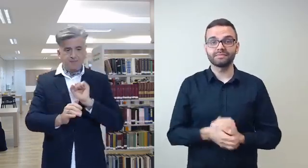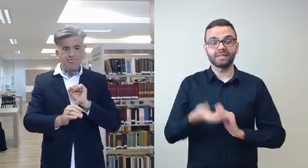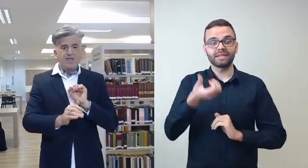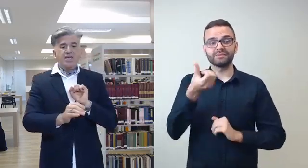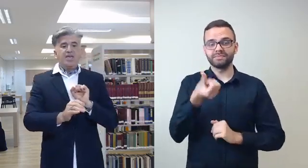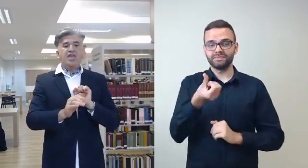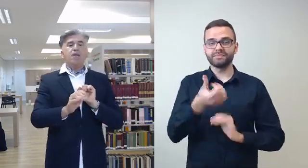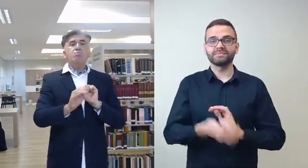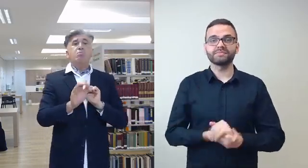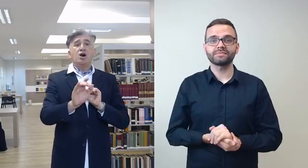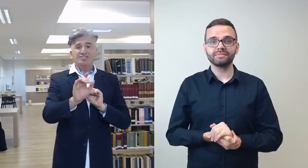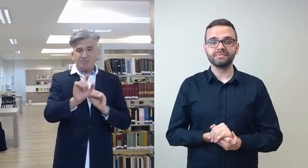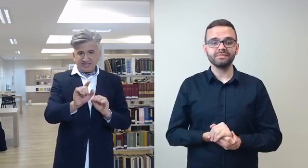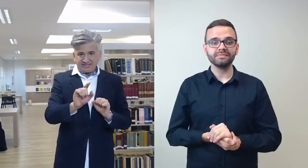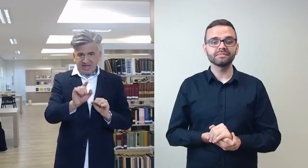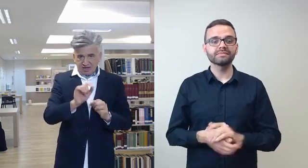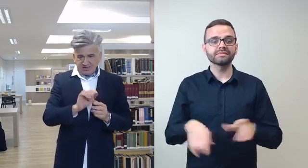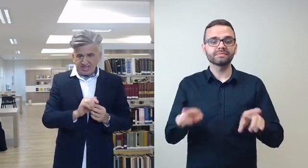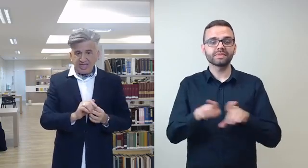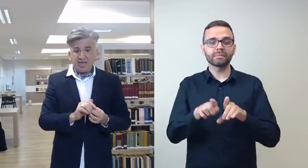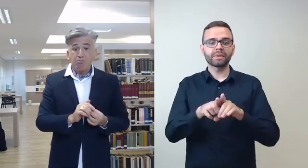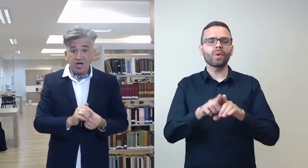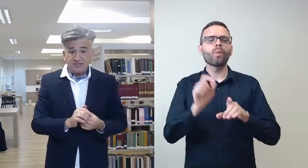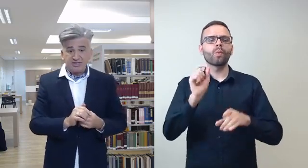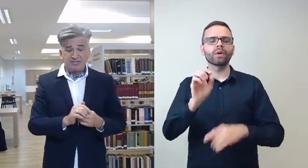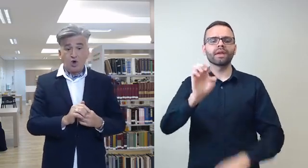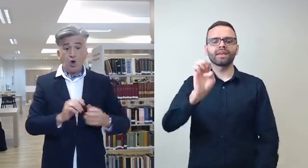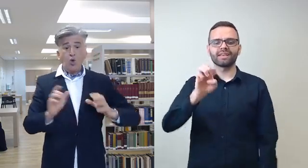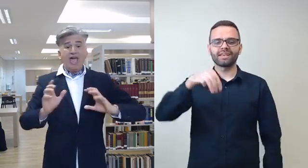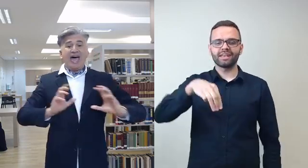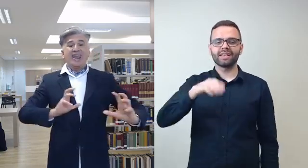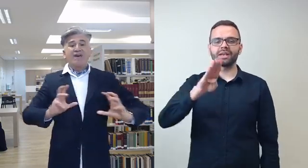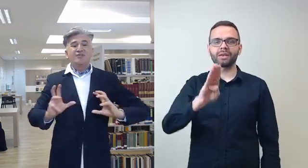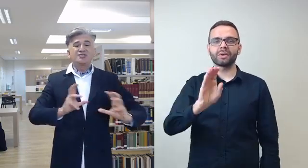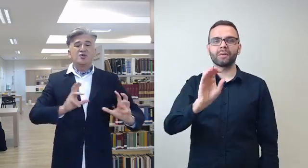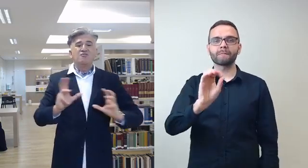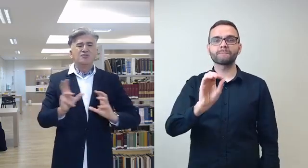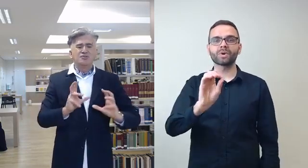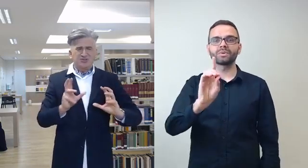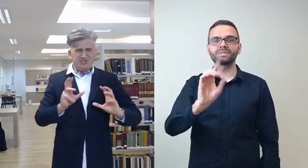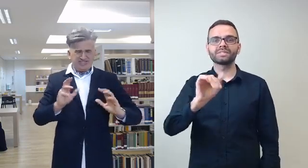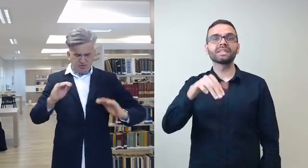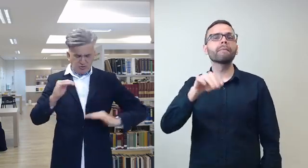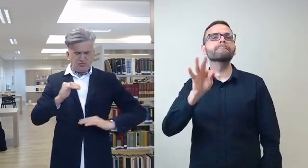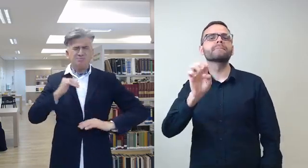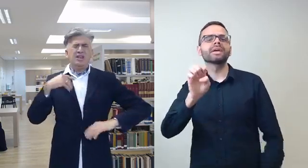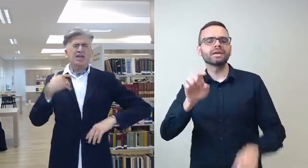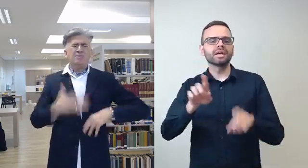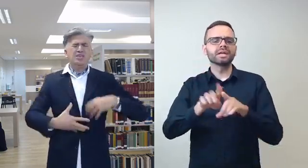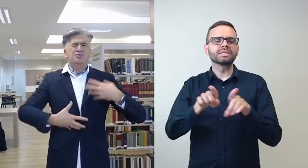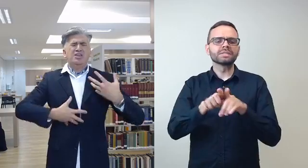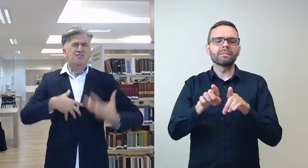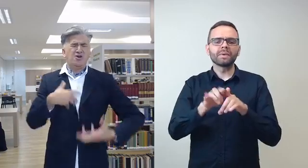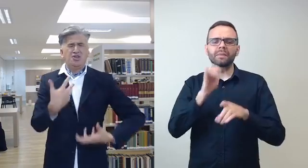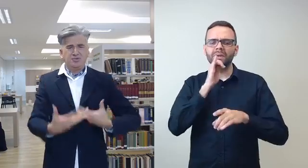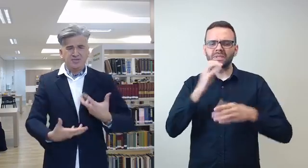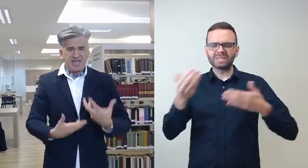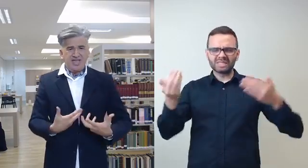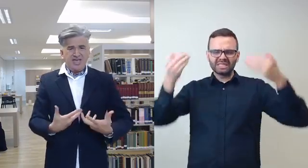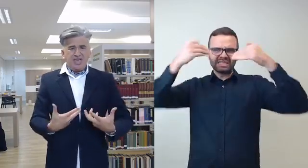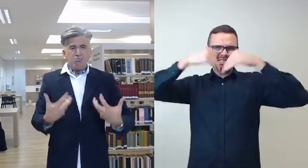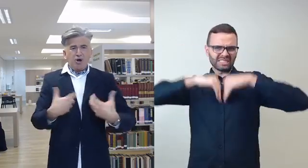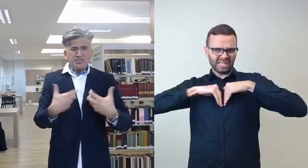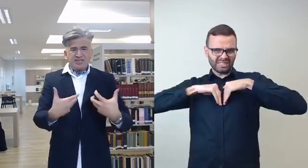6º. Embodiment, anota aí, embodiment, ou anáforas confusos, fazendo muito empilhamento anafórico,